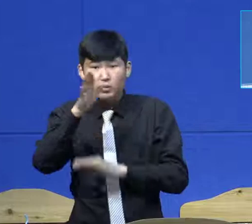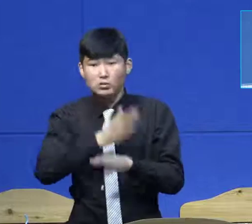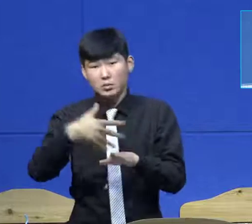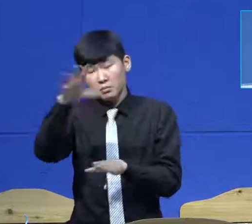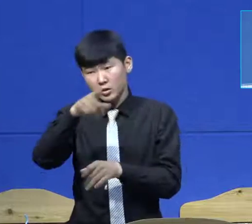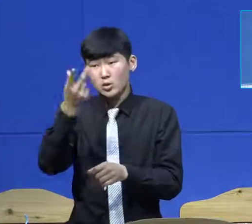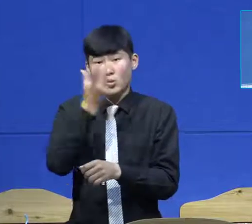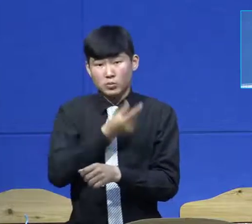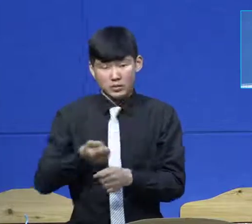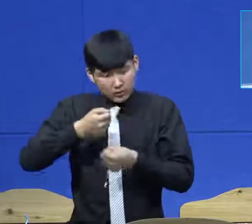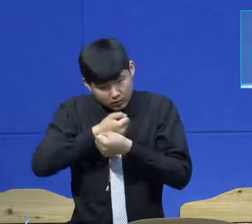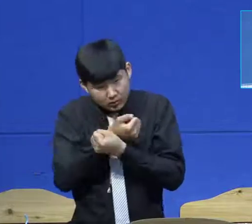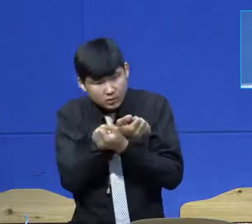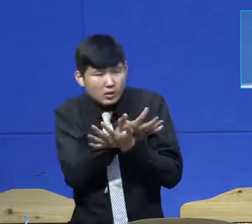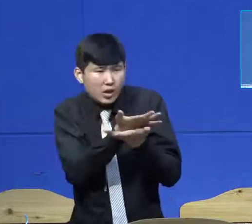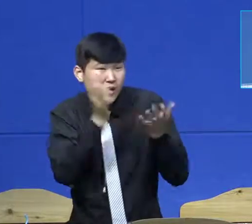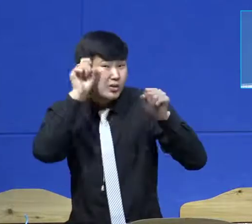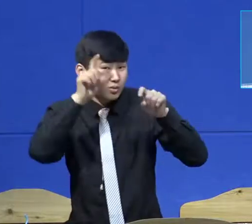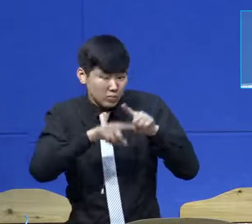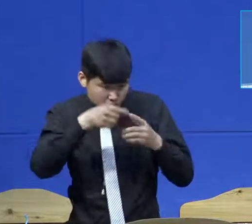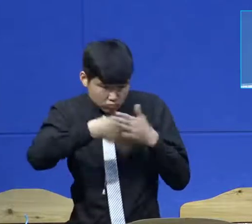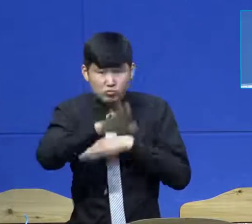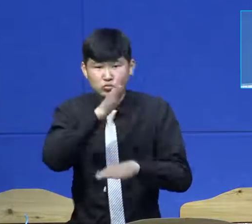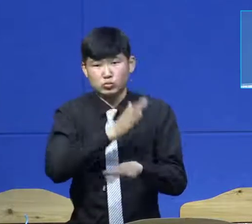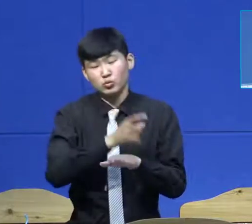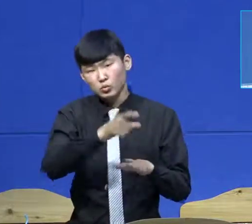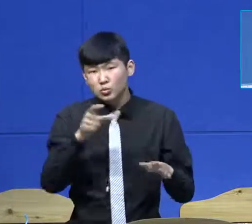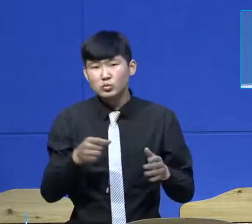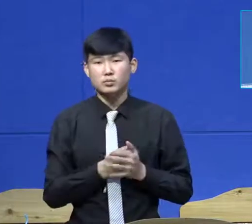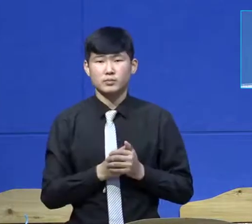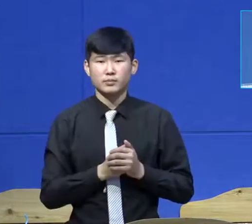бол тэр үннийг тарааж туурглахын тулд илгээгдсэн хүмүүс.